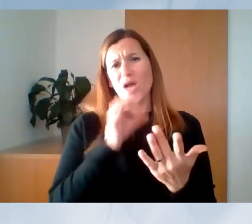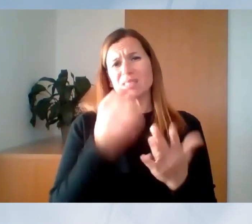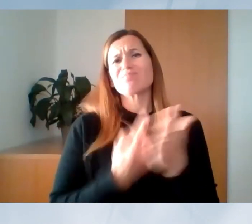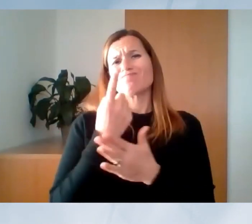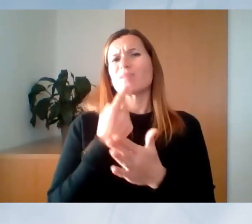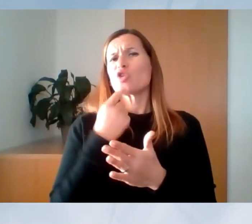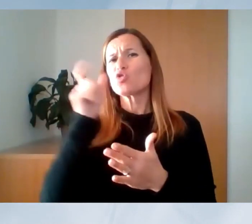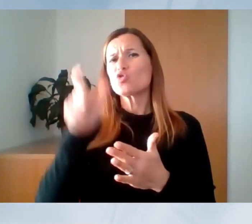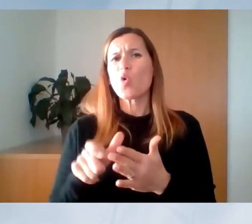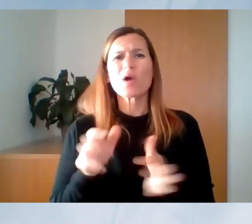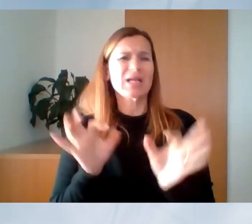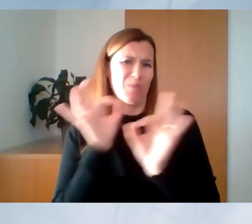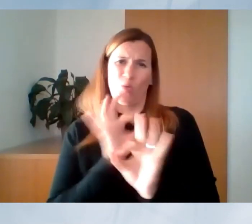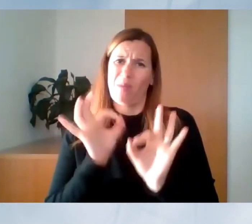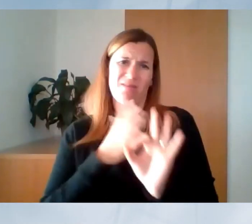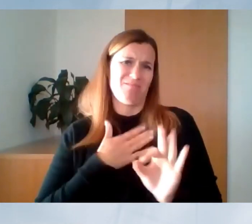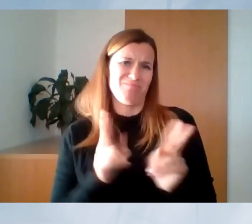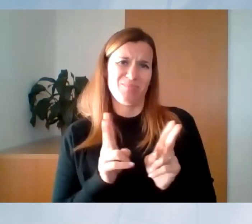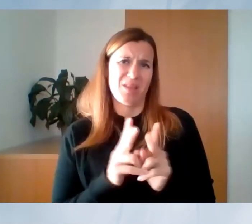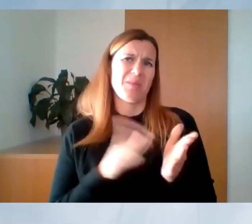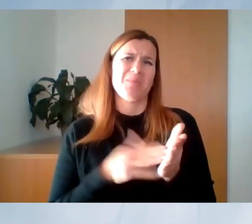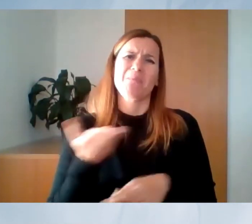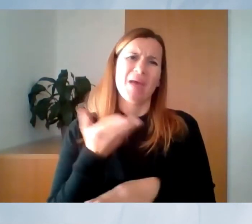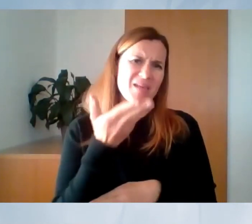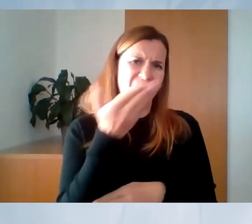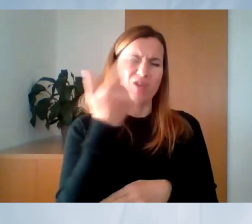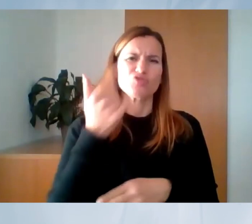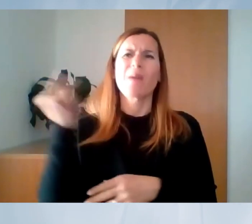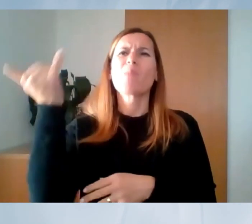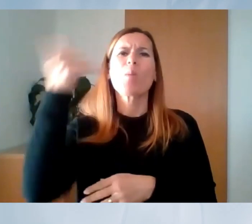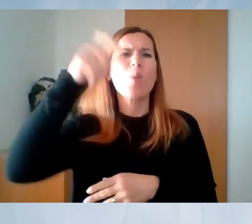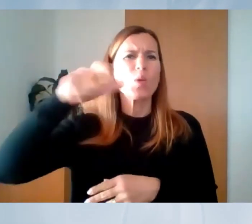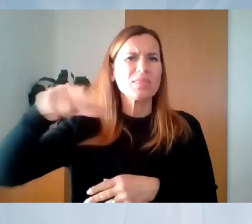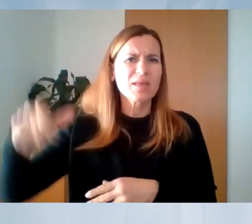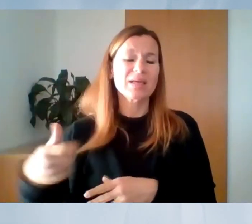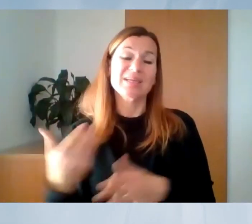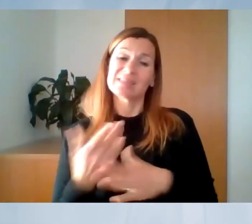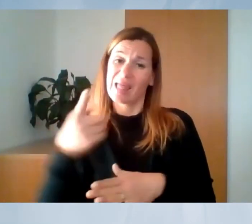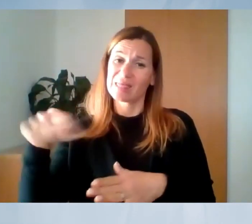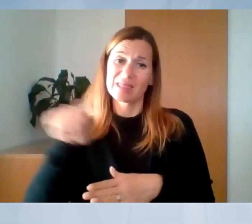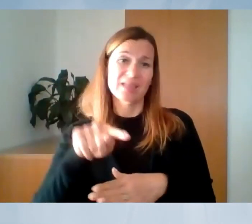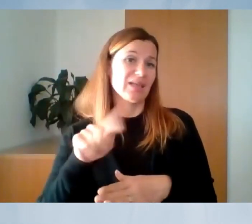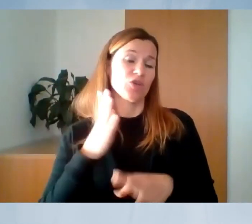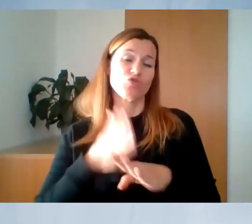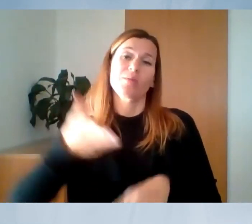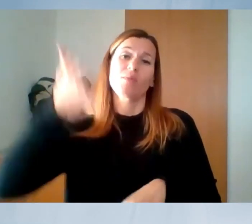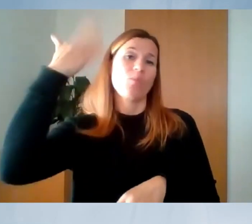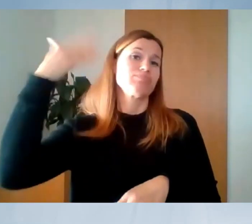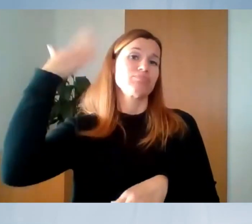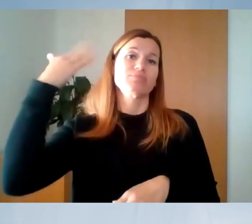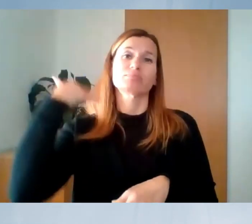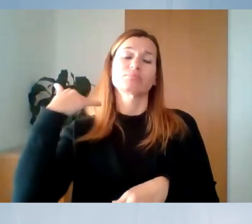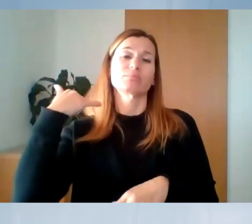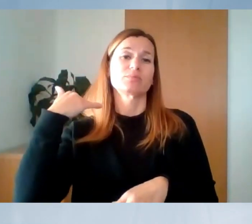imel nobenega svojih, berači, popotniki in tako naprej, so bili. Za njih je bilo že